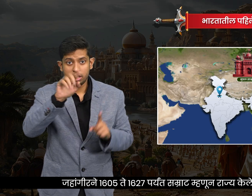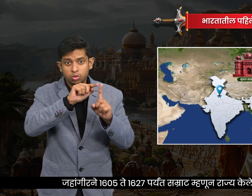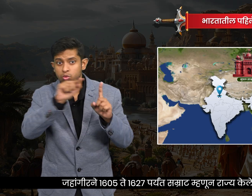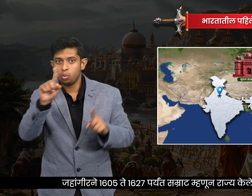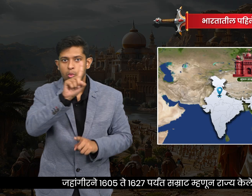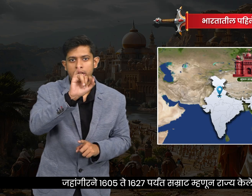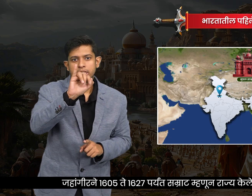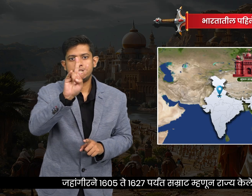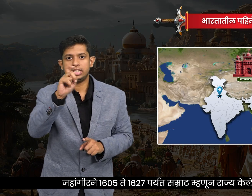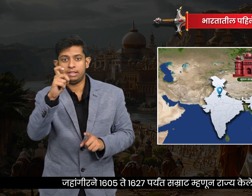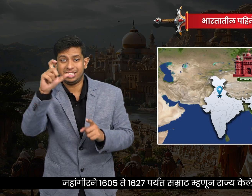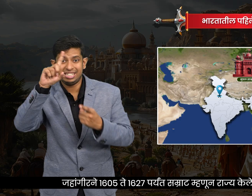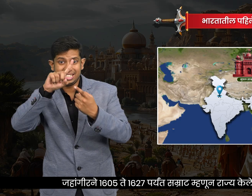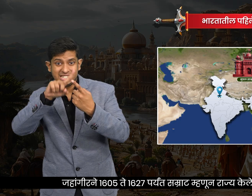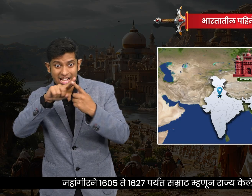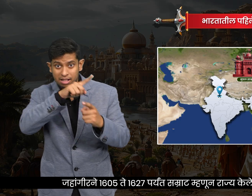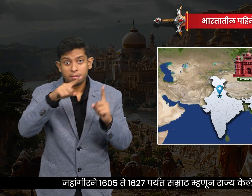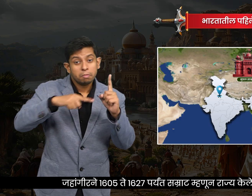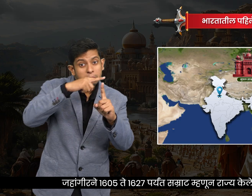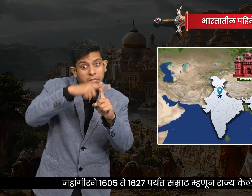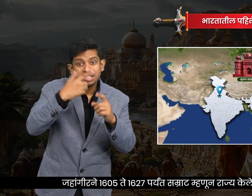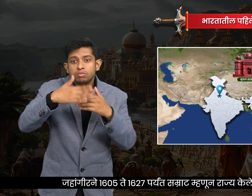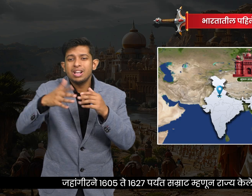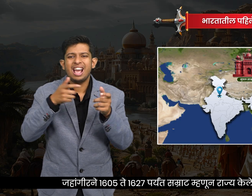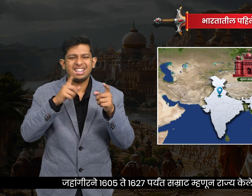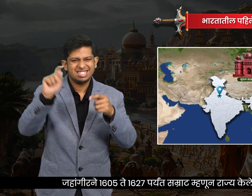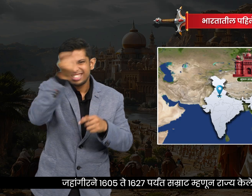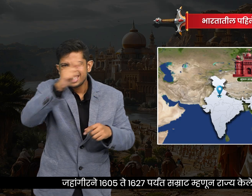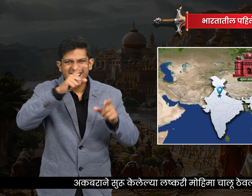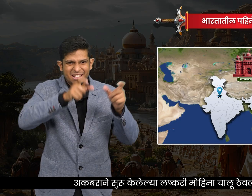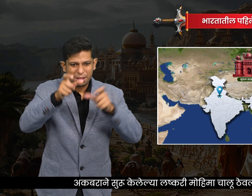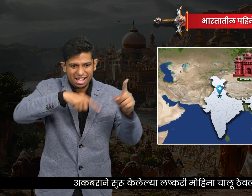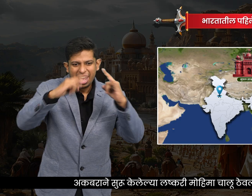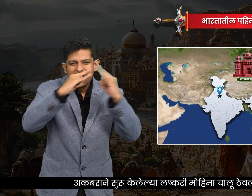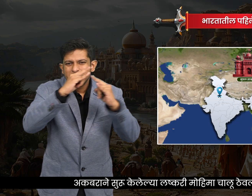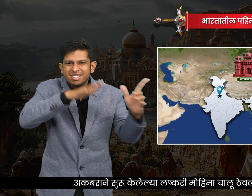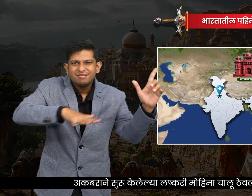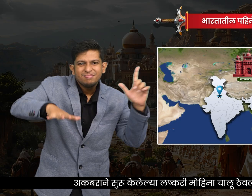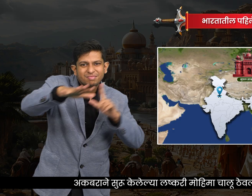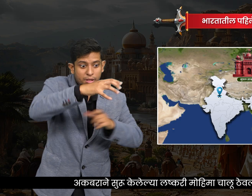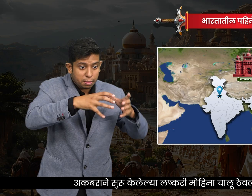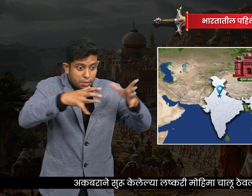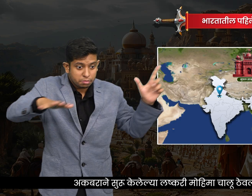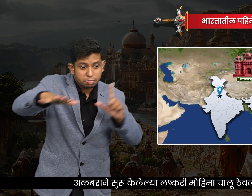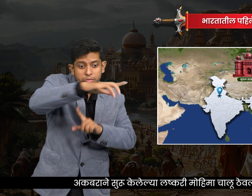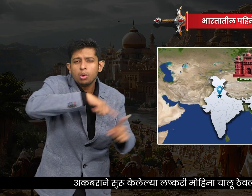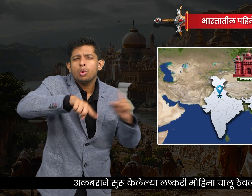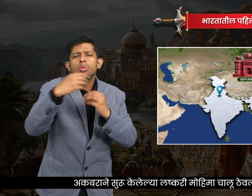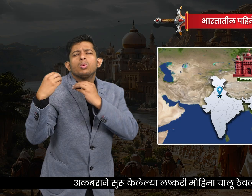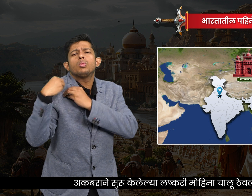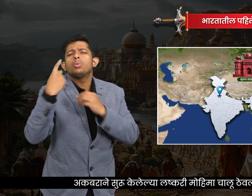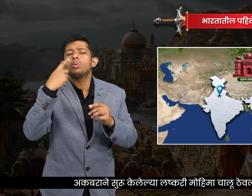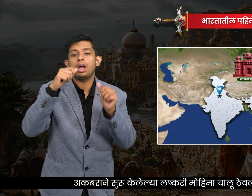पर्यंत सम्राट म्हणून राज्य केले आणि अकबराने सुरू केलेल्या लष्करी